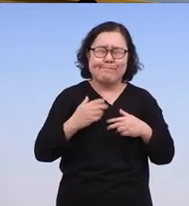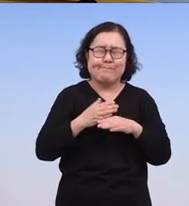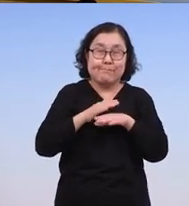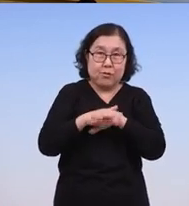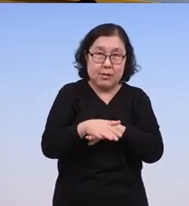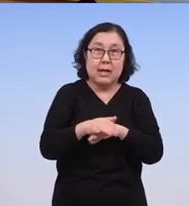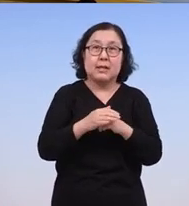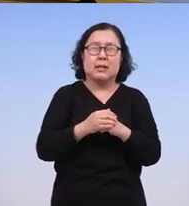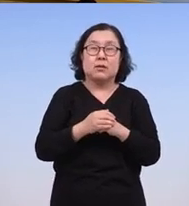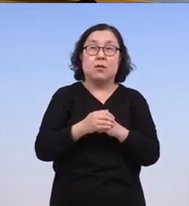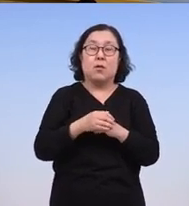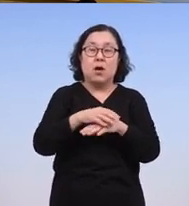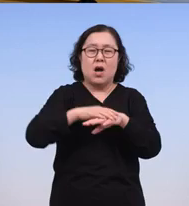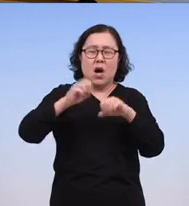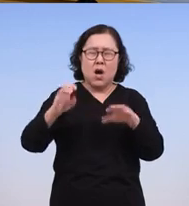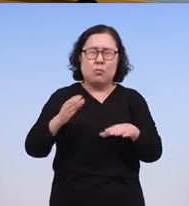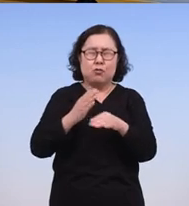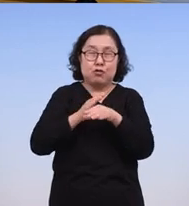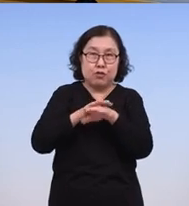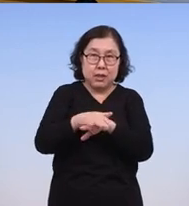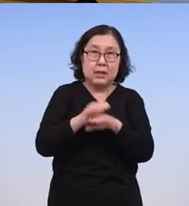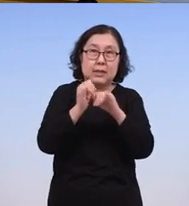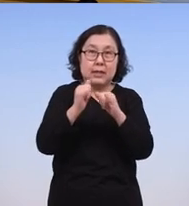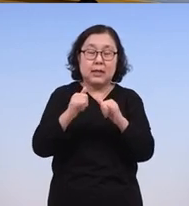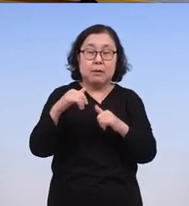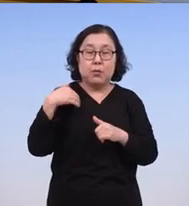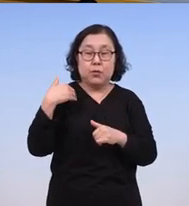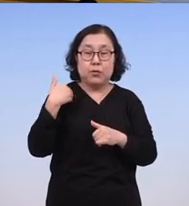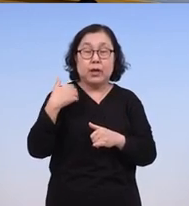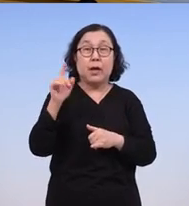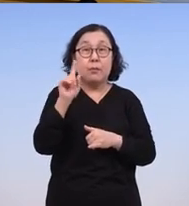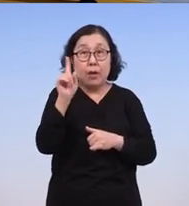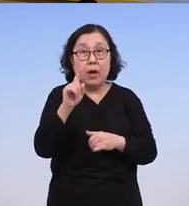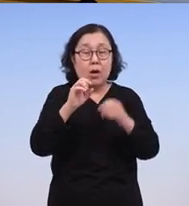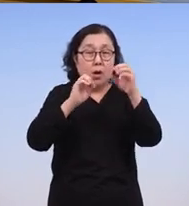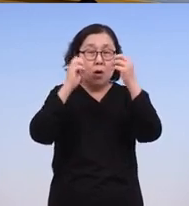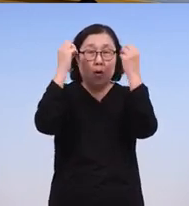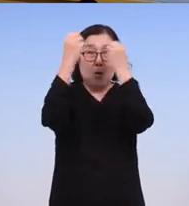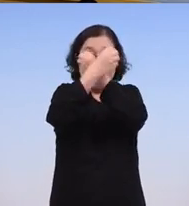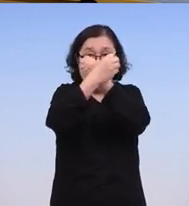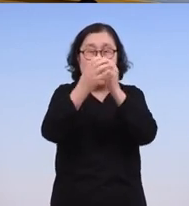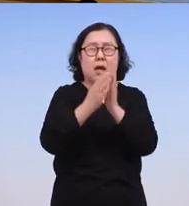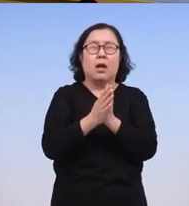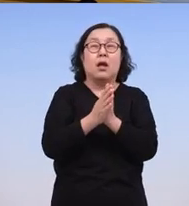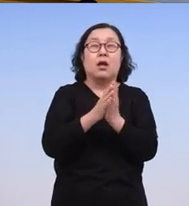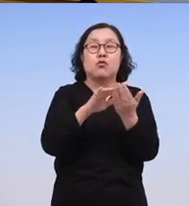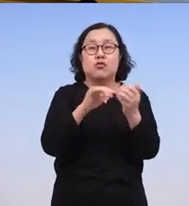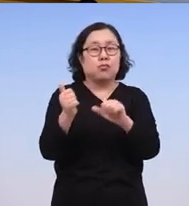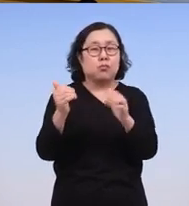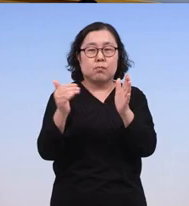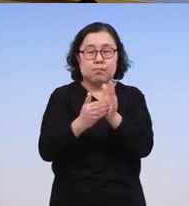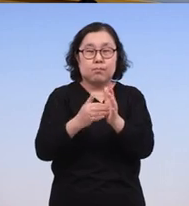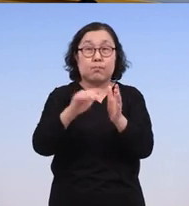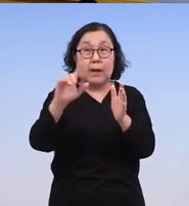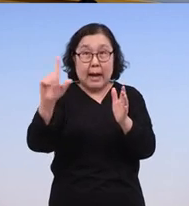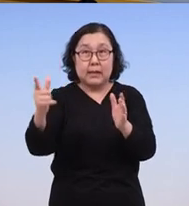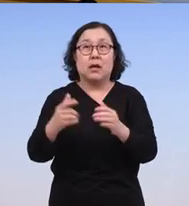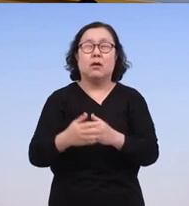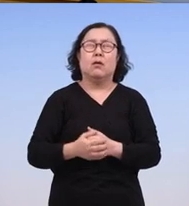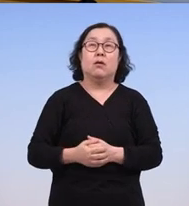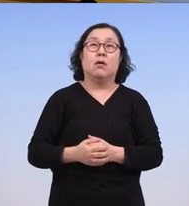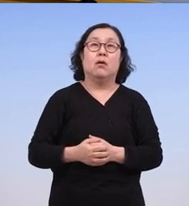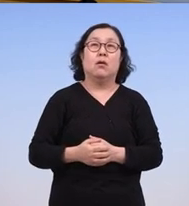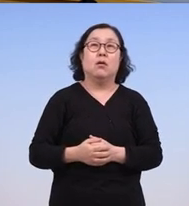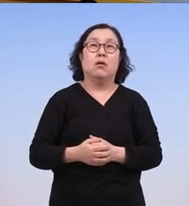쾌락주의자들이나 허무주의자들이나 진시황이나 그런 사람들이 모르는 게, 오해하는 게 죽으면 끝이 아닙니다.